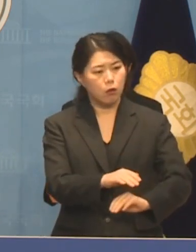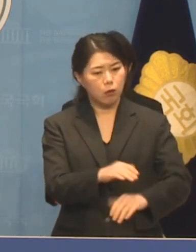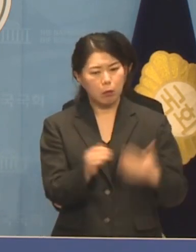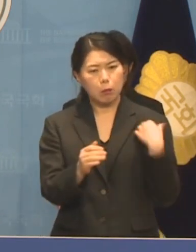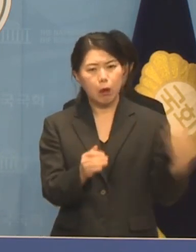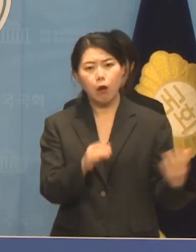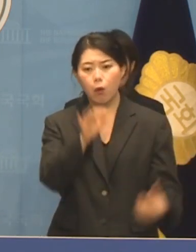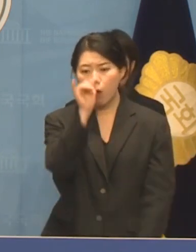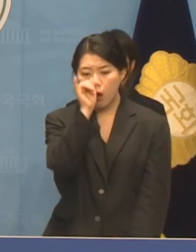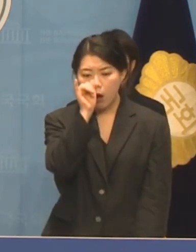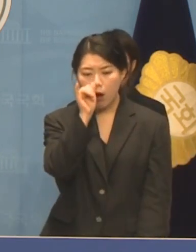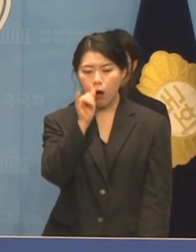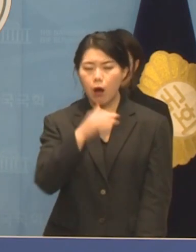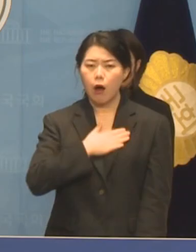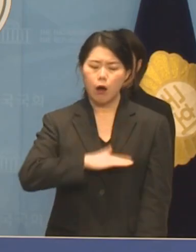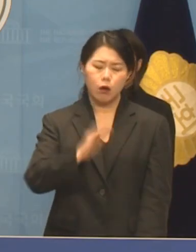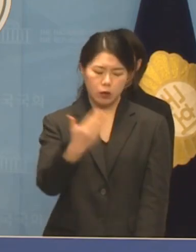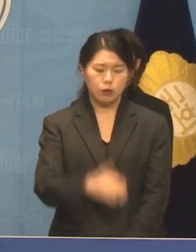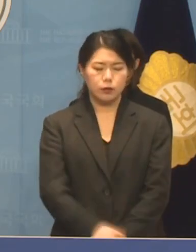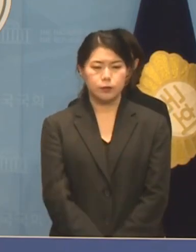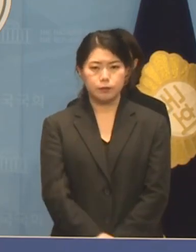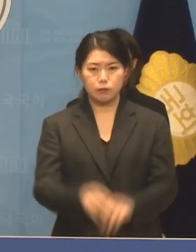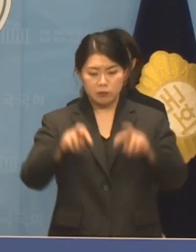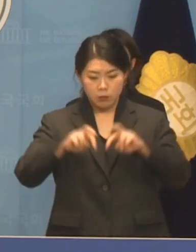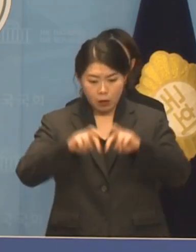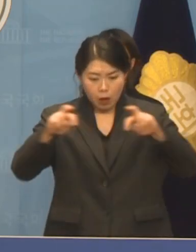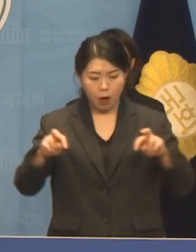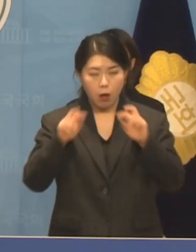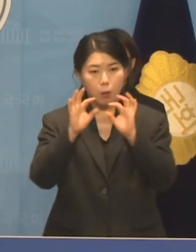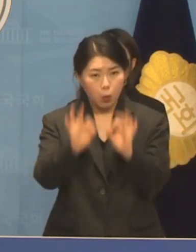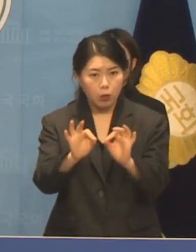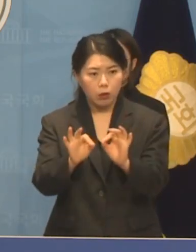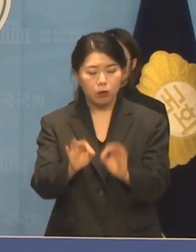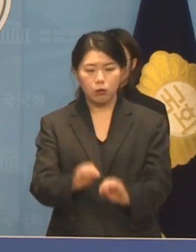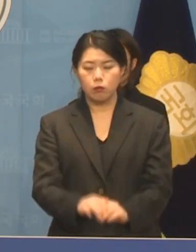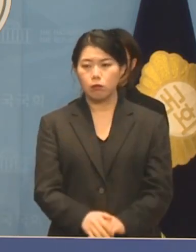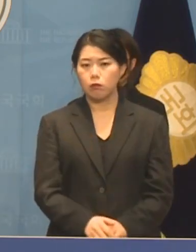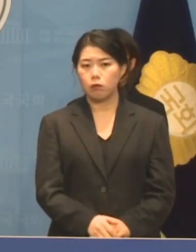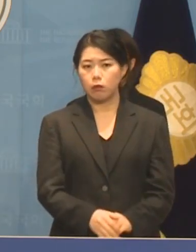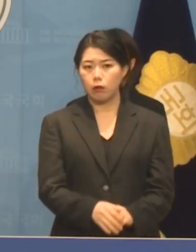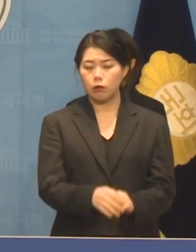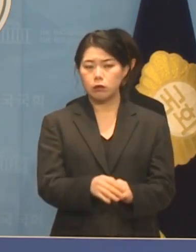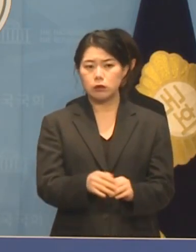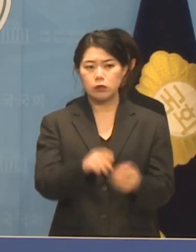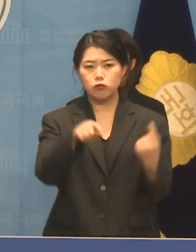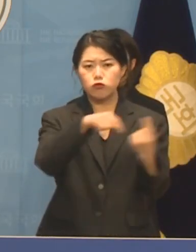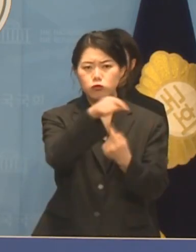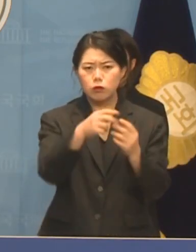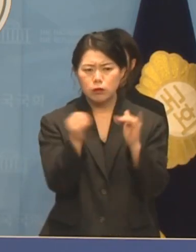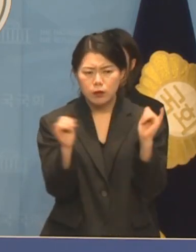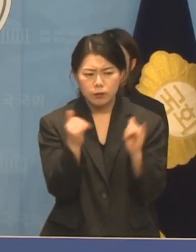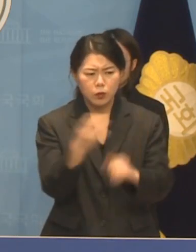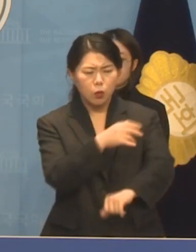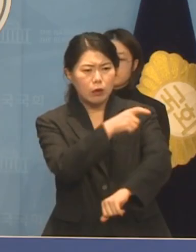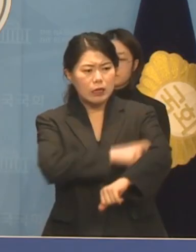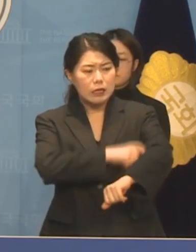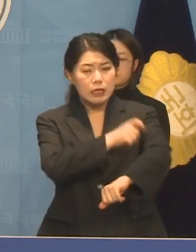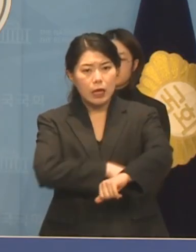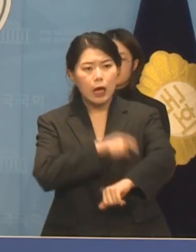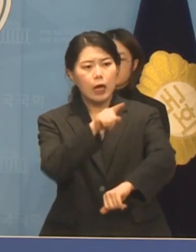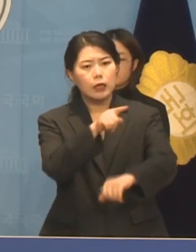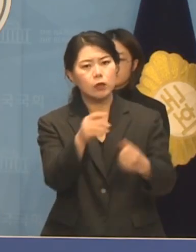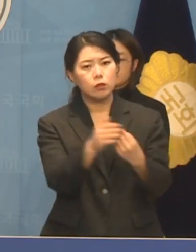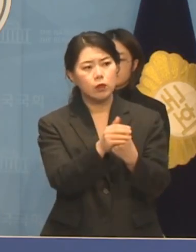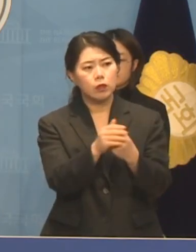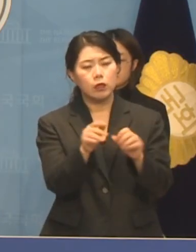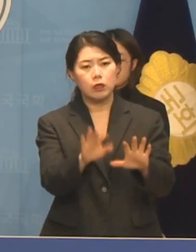되었기 때문이죠. 들여다보면 들여다볼수록 집행부와 몇몇 그 이사들에 의해서